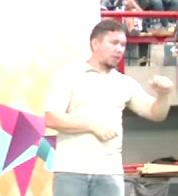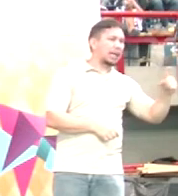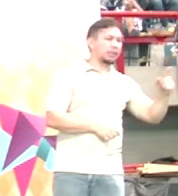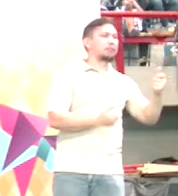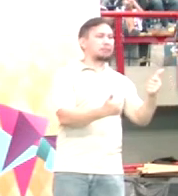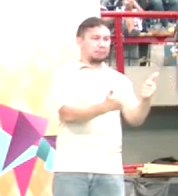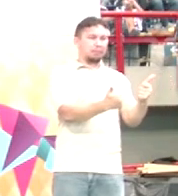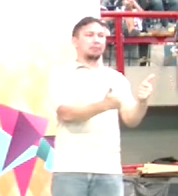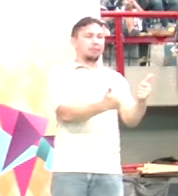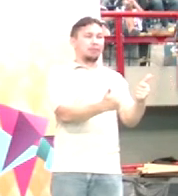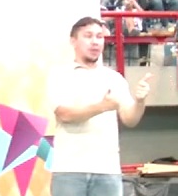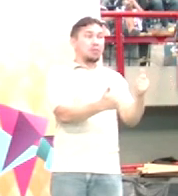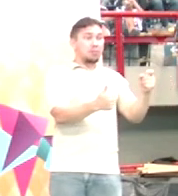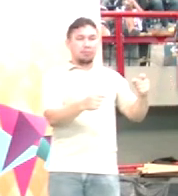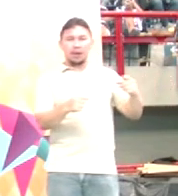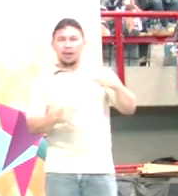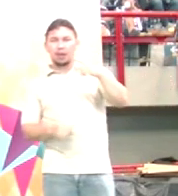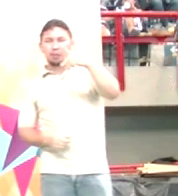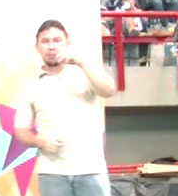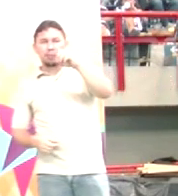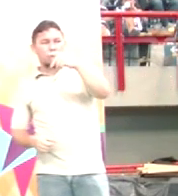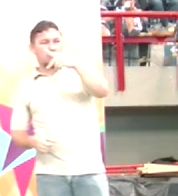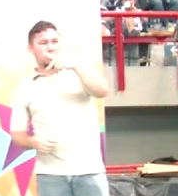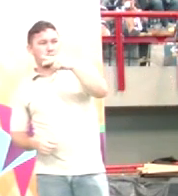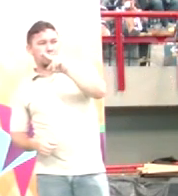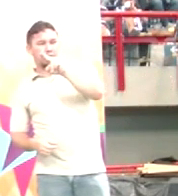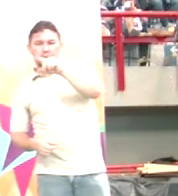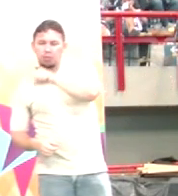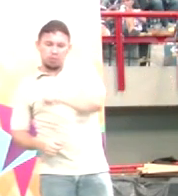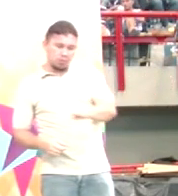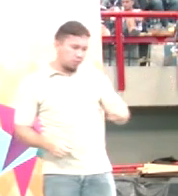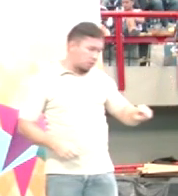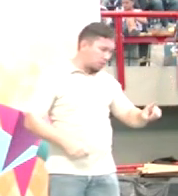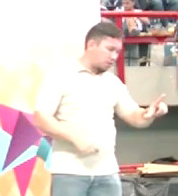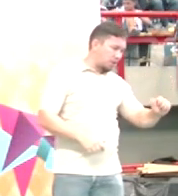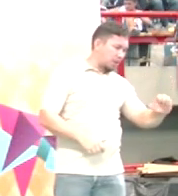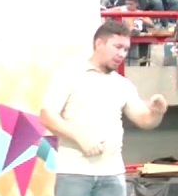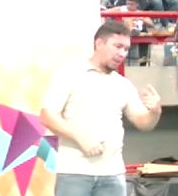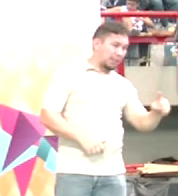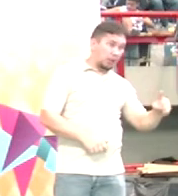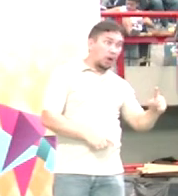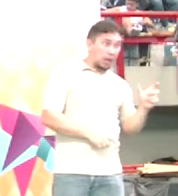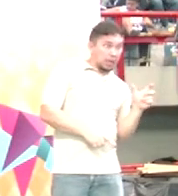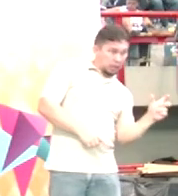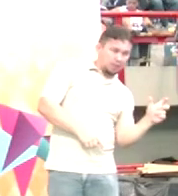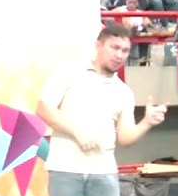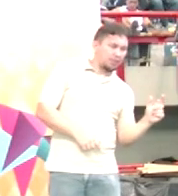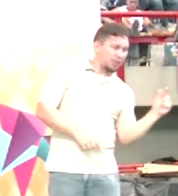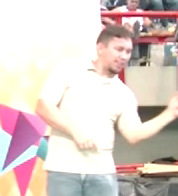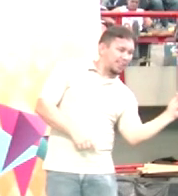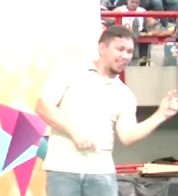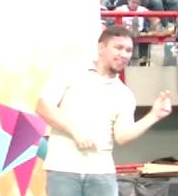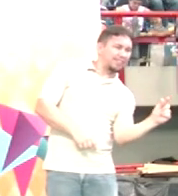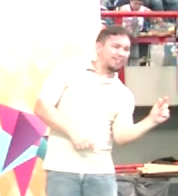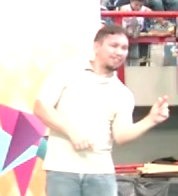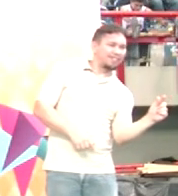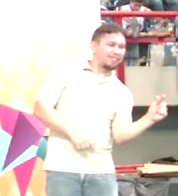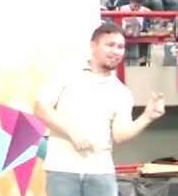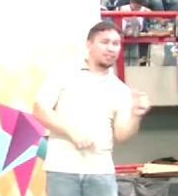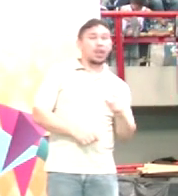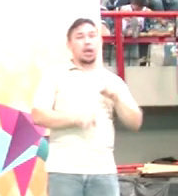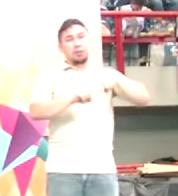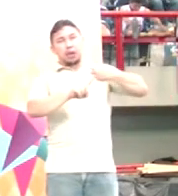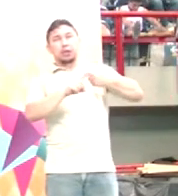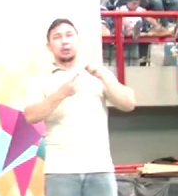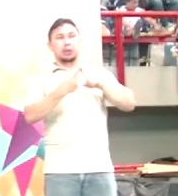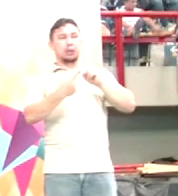escrita, porque não existe nenhuma palavra naquela linha, existe uma sílaba, tá certo? Mas eu